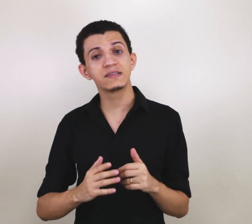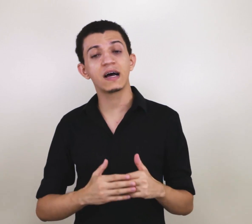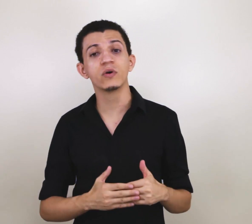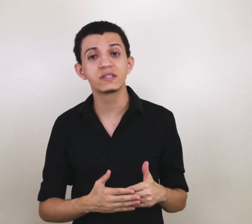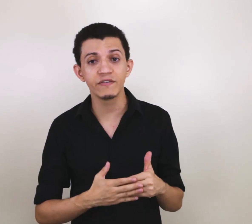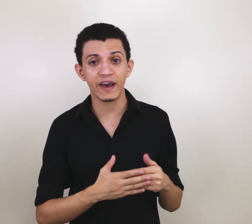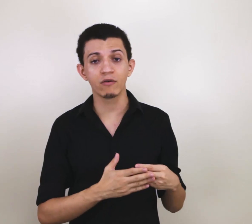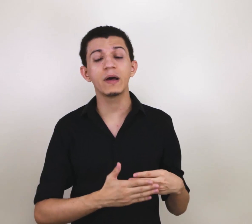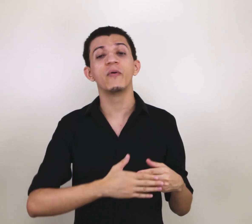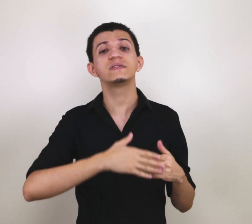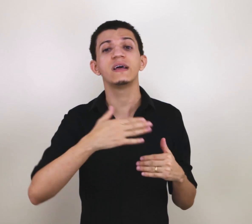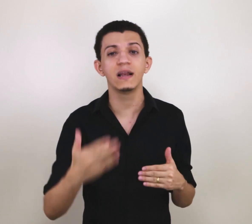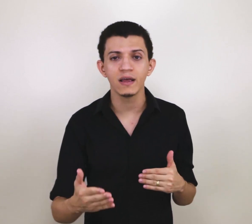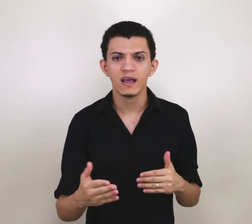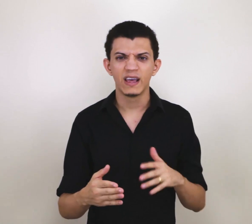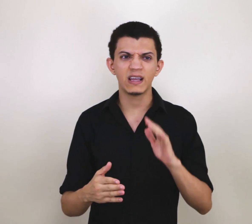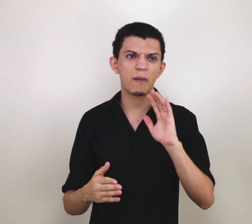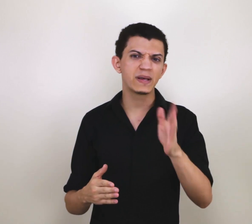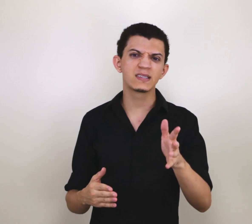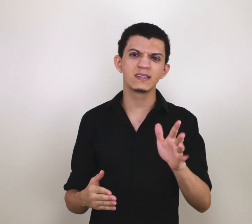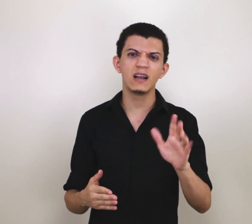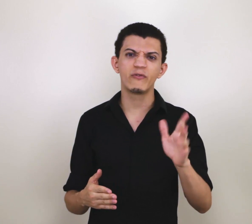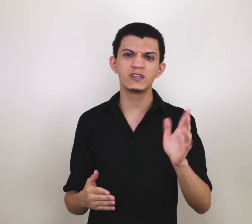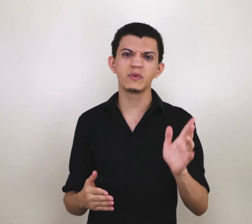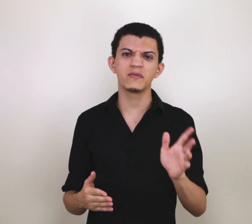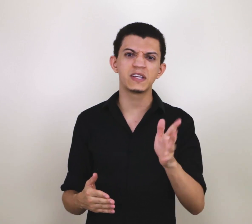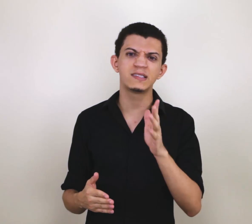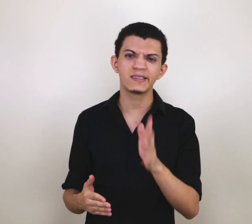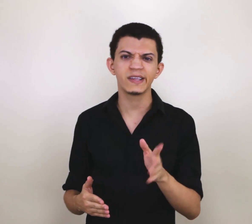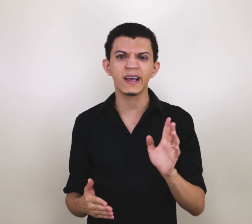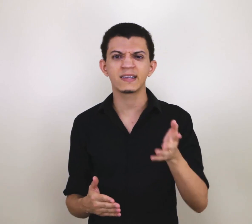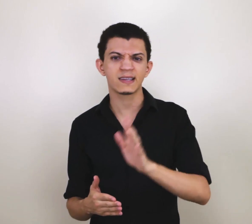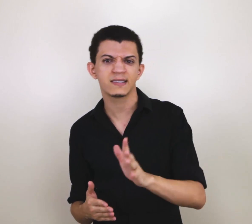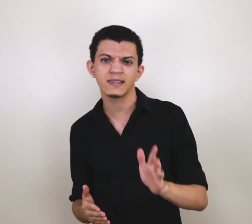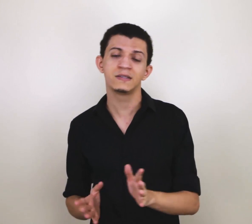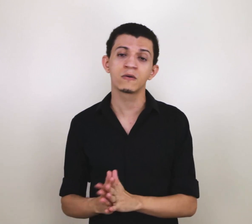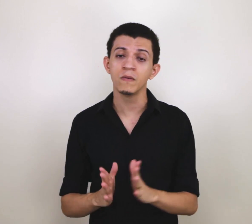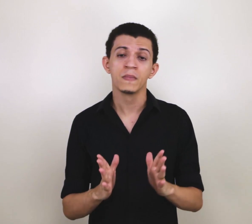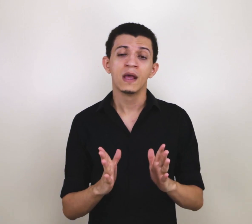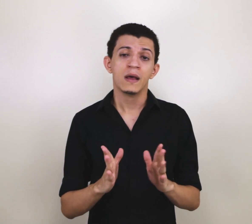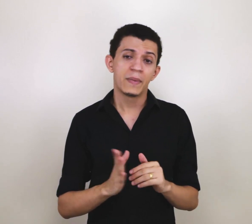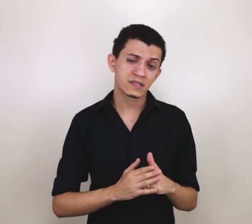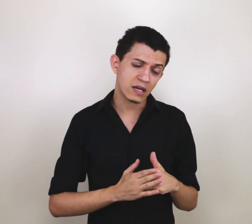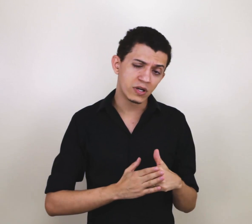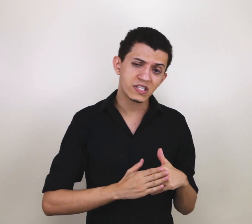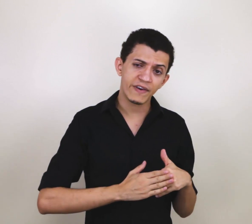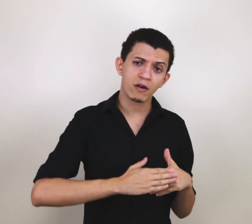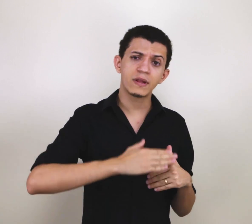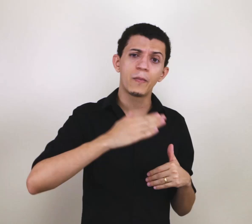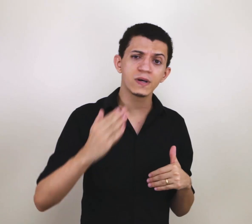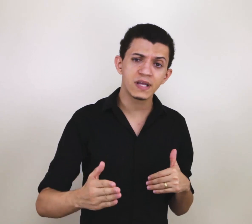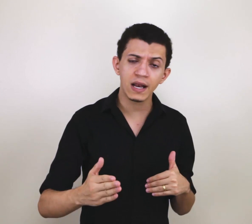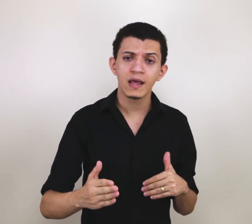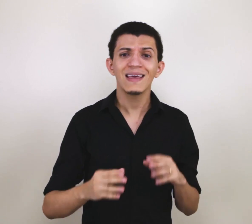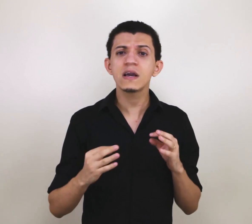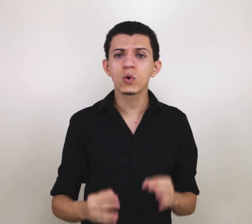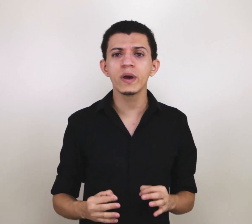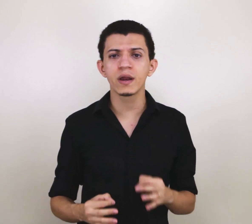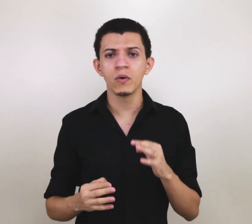pesquisadores que vieram depois dele, e a pesquisa dele foi de 1960, 65, Pesquisadores que vieram depois dele incluíram